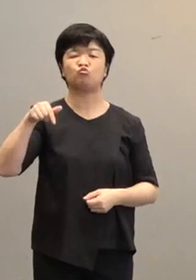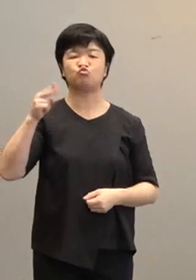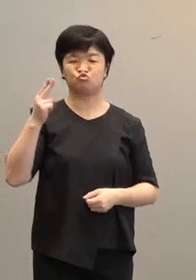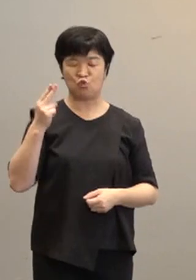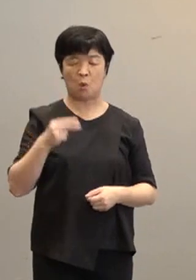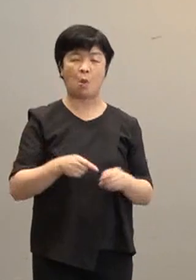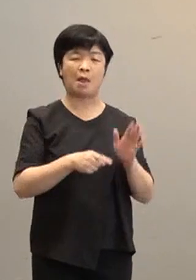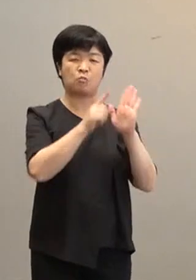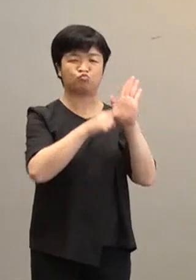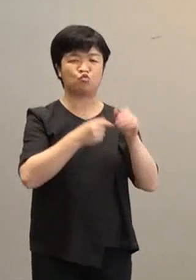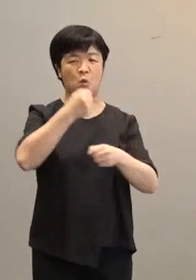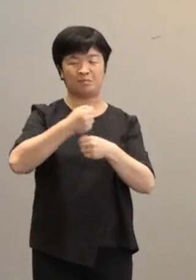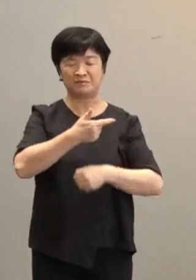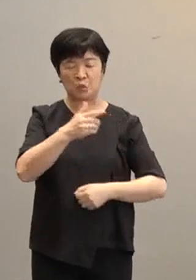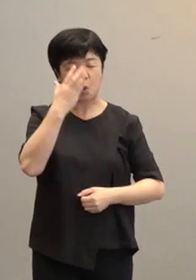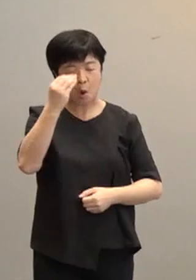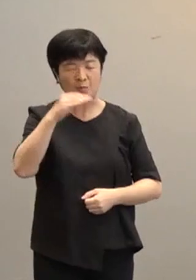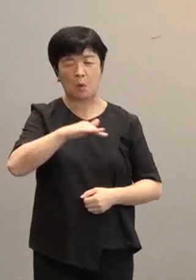と思います。